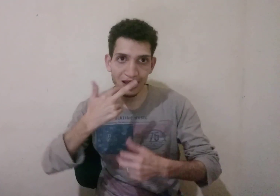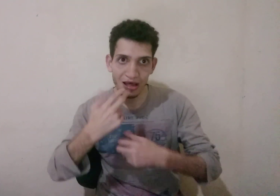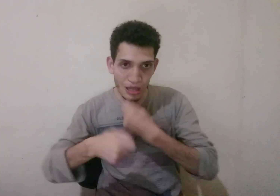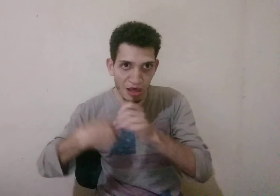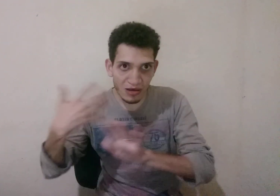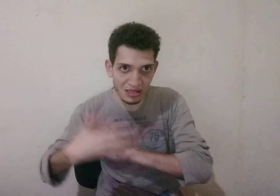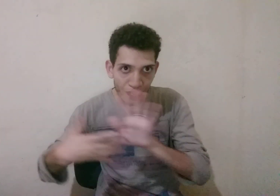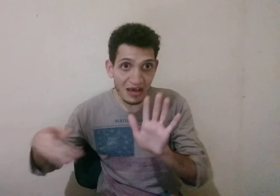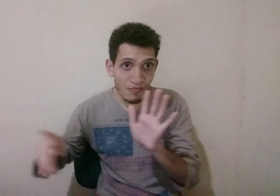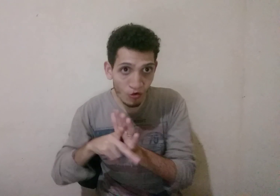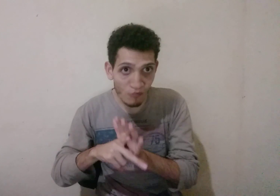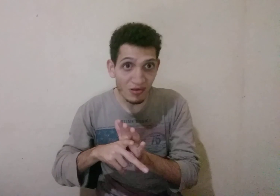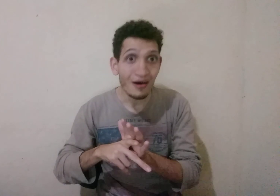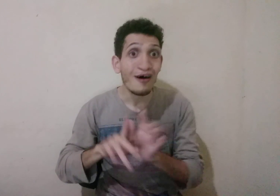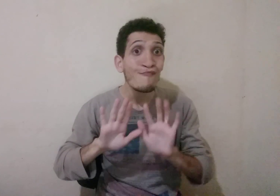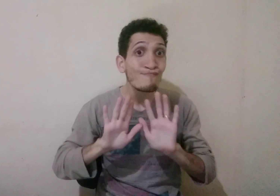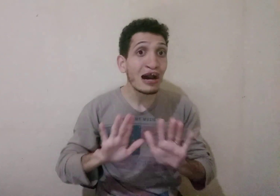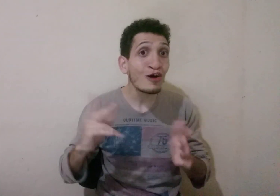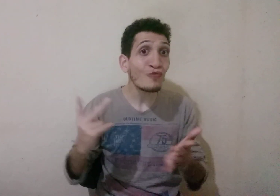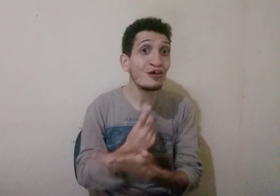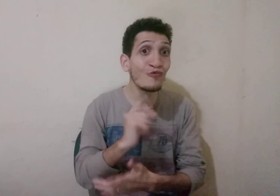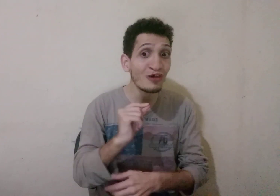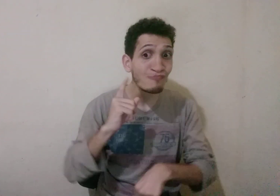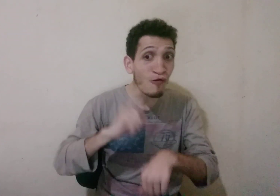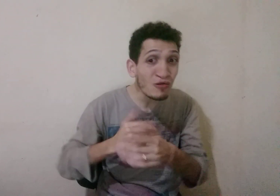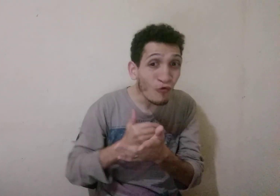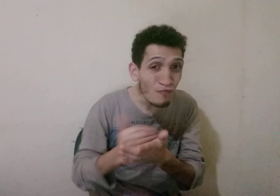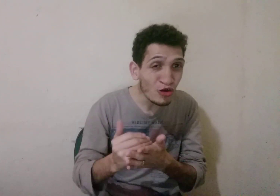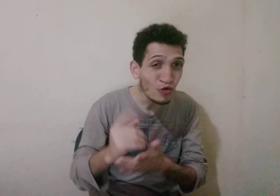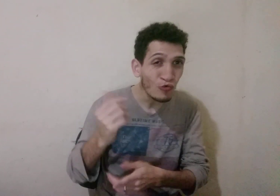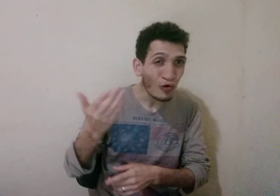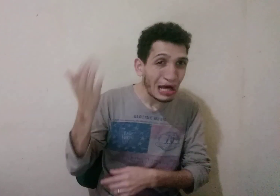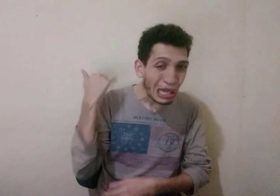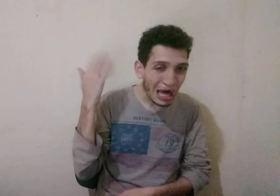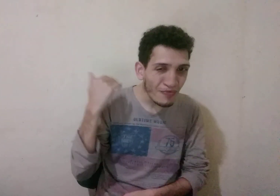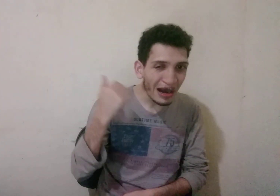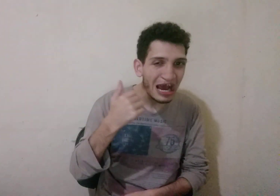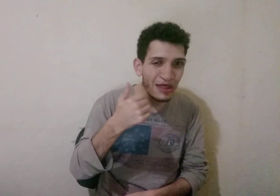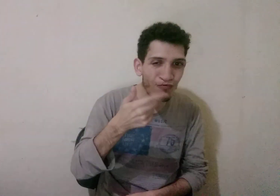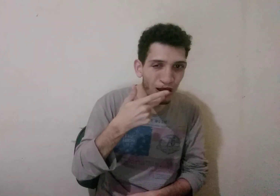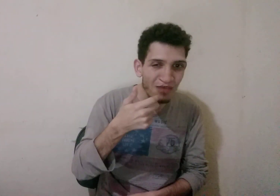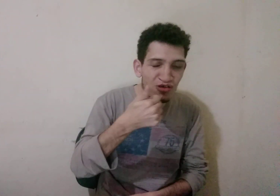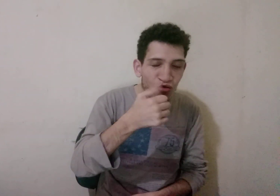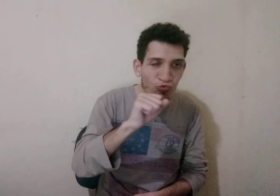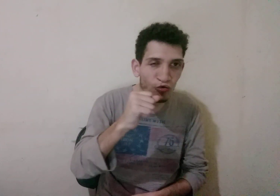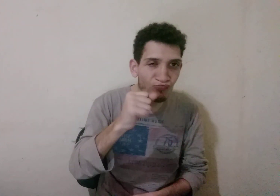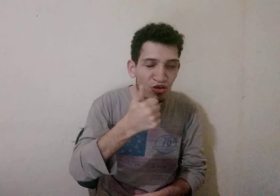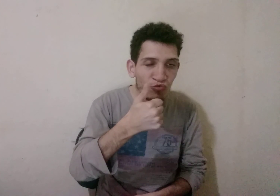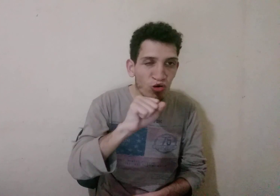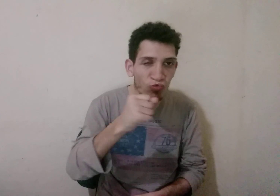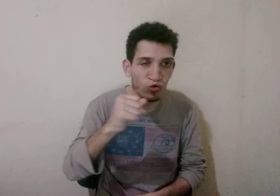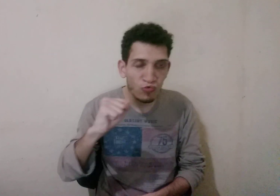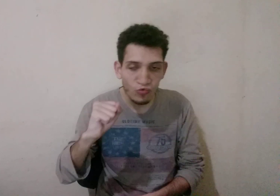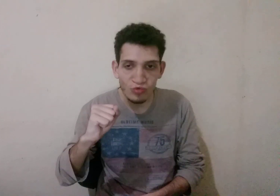linhas de sinais próprias, mas, o momento que começou, lá atrás, eu falei, em 1888,